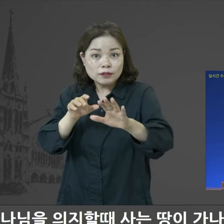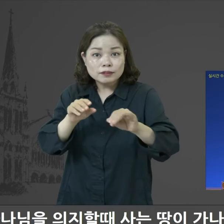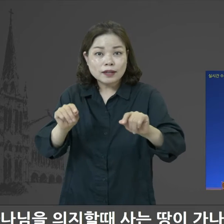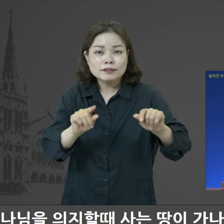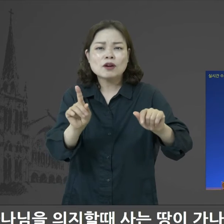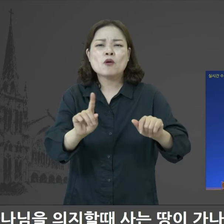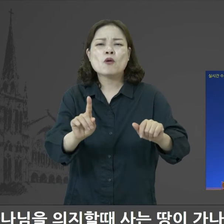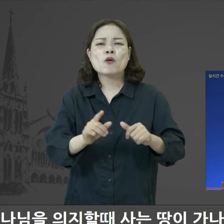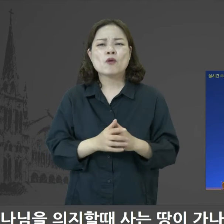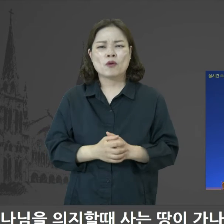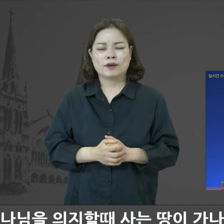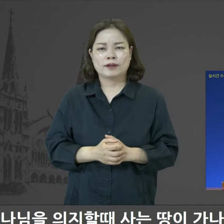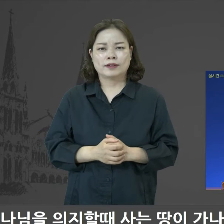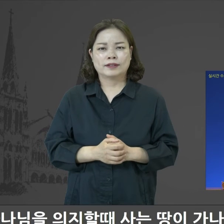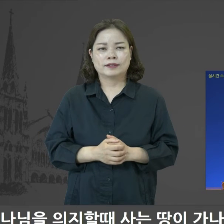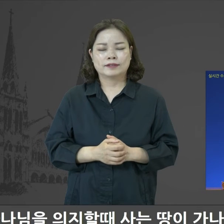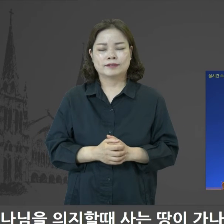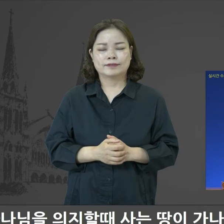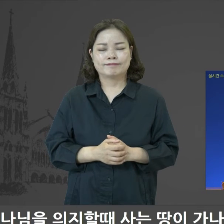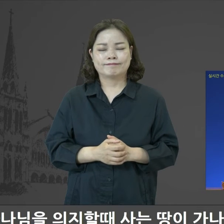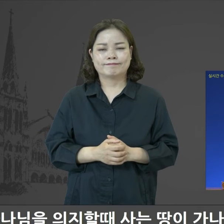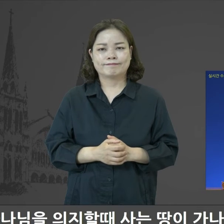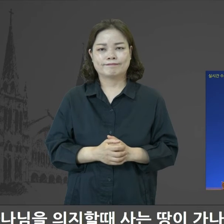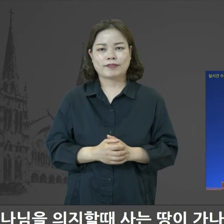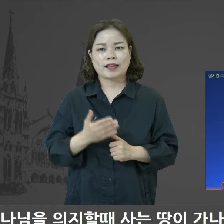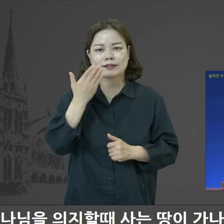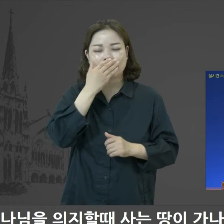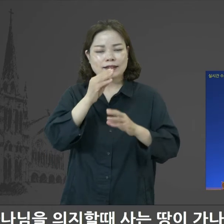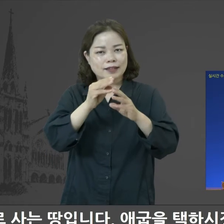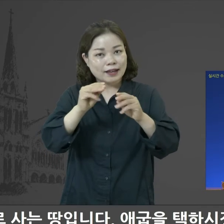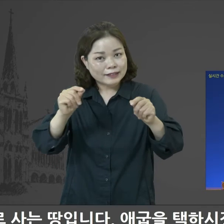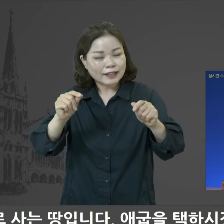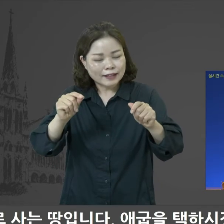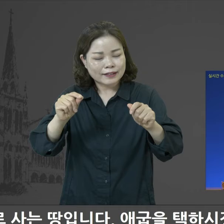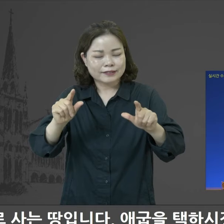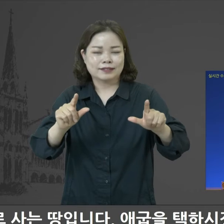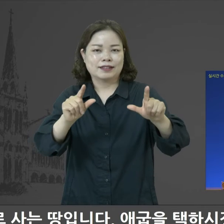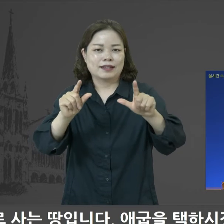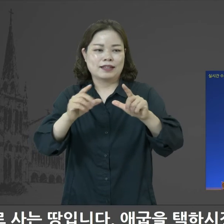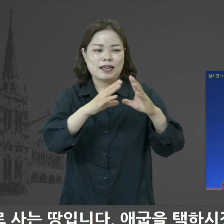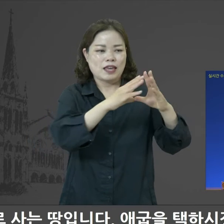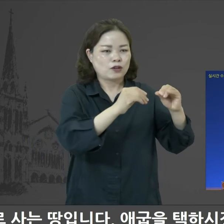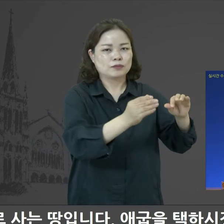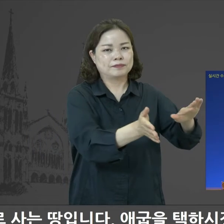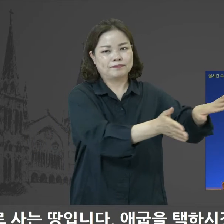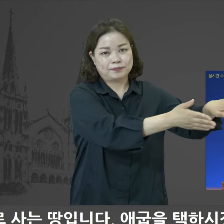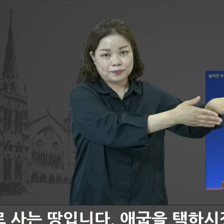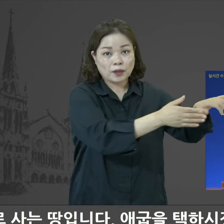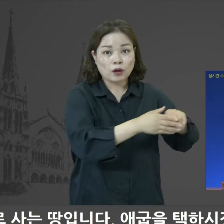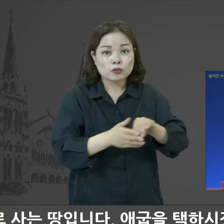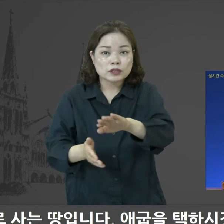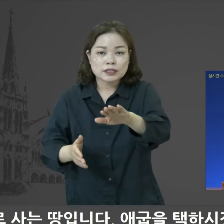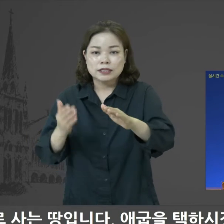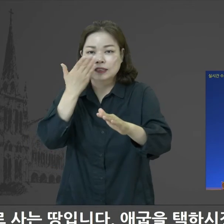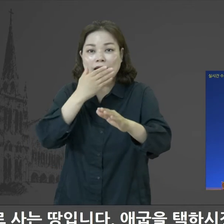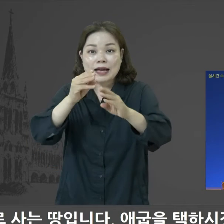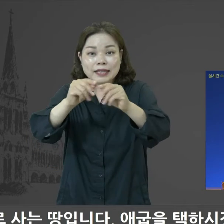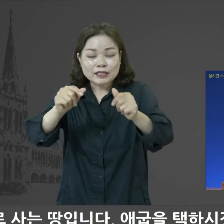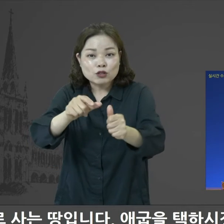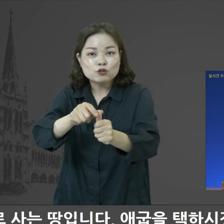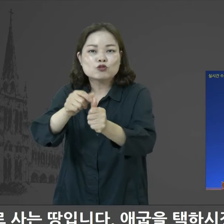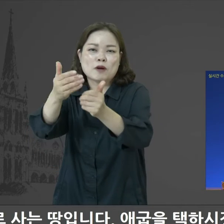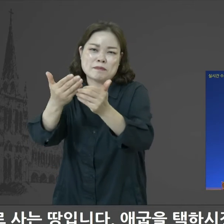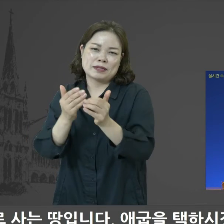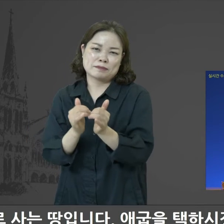어떤 땅입니까? 당연히 가나안 땅이죠. 애굽 땅이 아닙니다. 우리는 가나안 땅에 사는